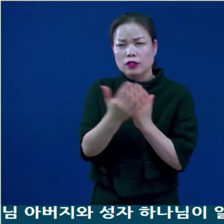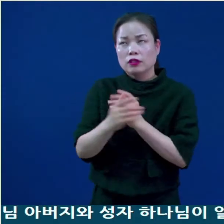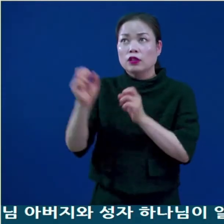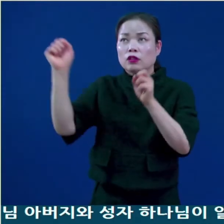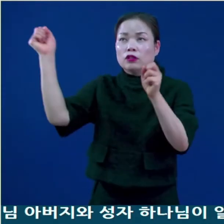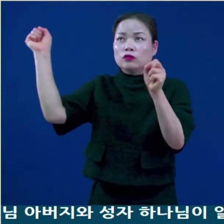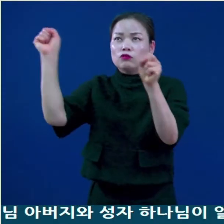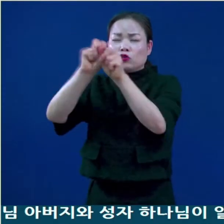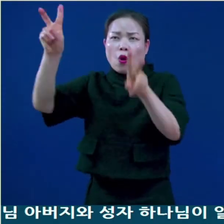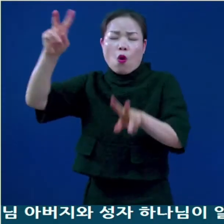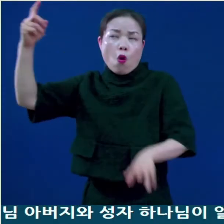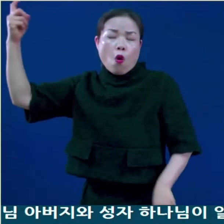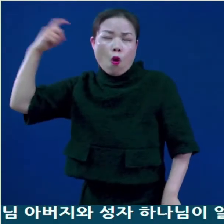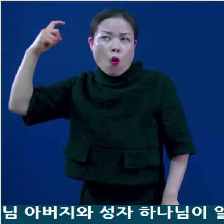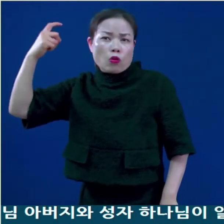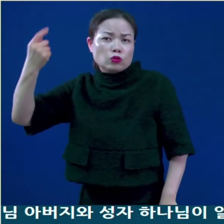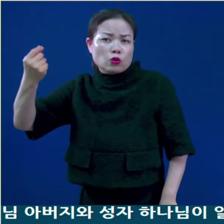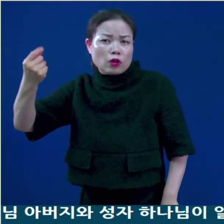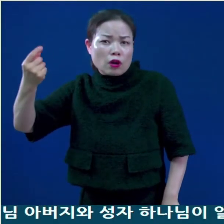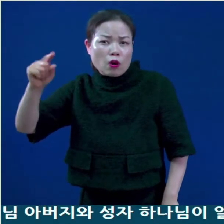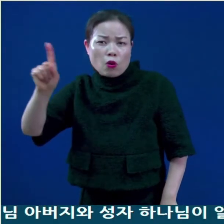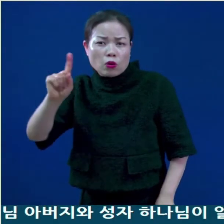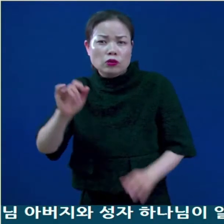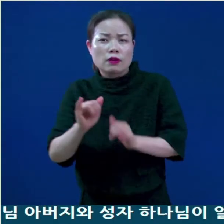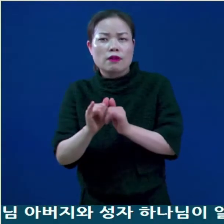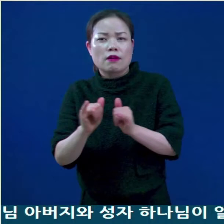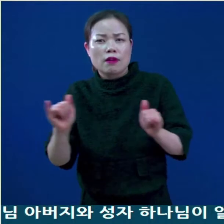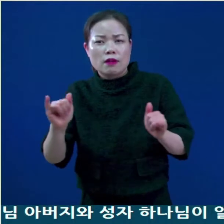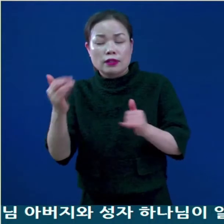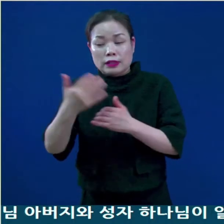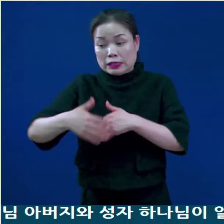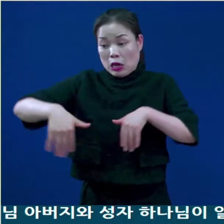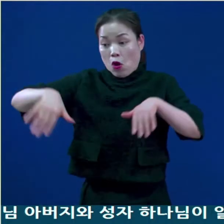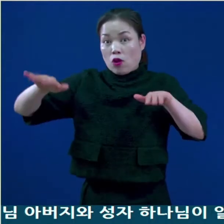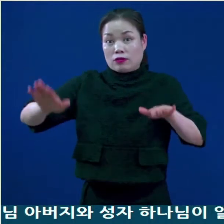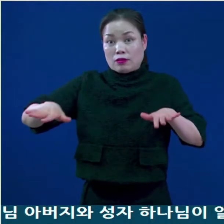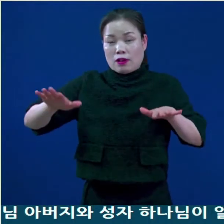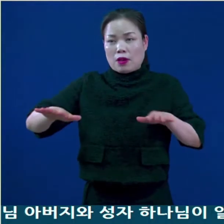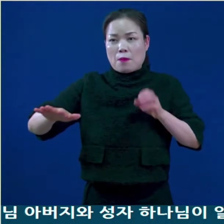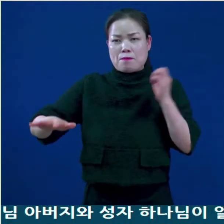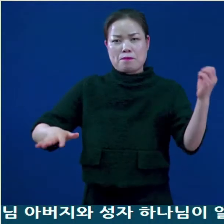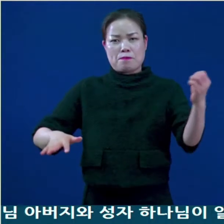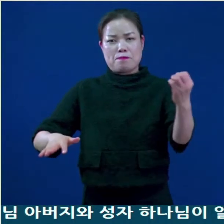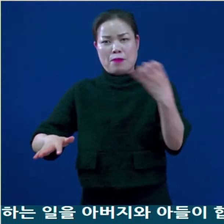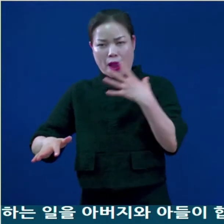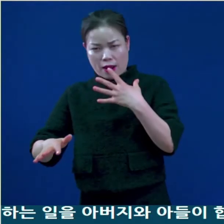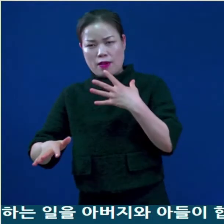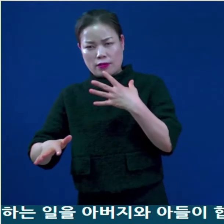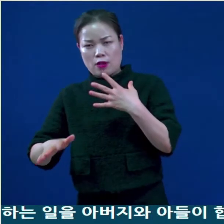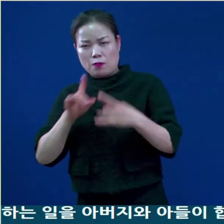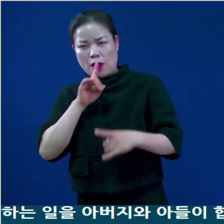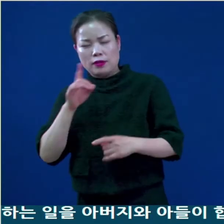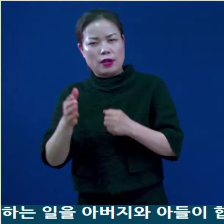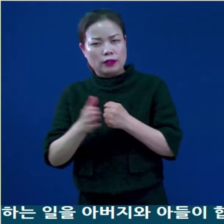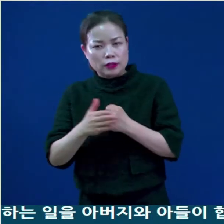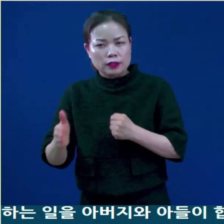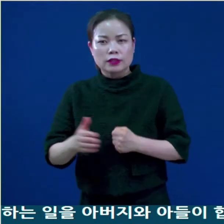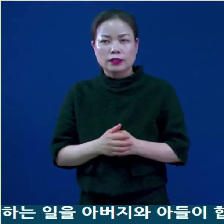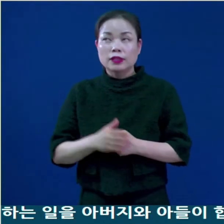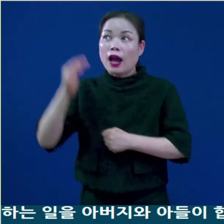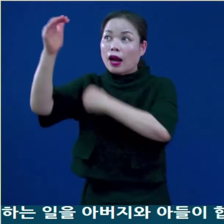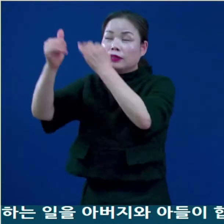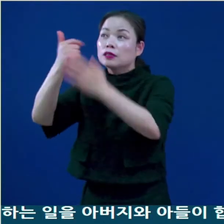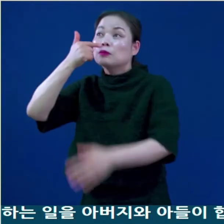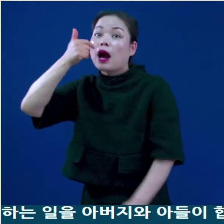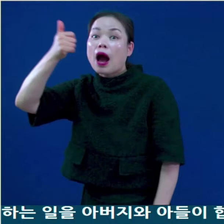천둥이 울었다고도 하며 또 어떤 이들은 천사가 그에게 말하였다고도 하니. 그러니까 막